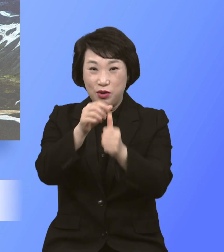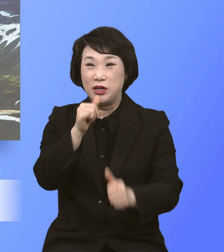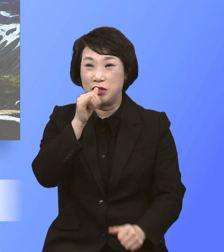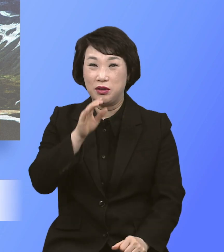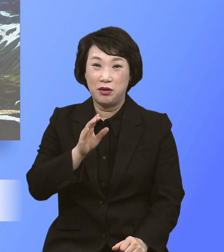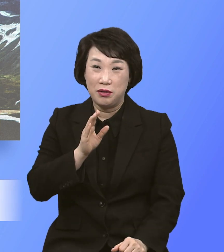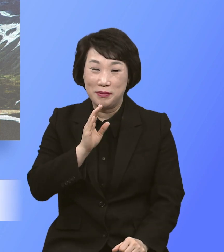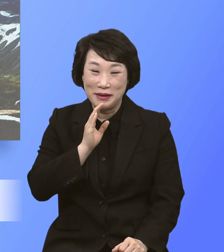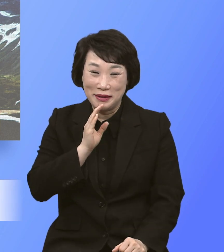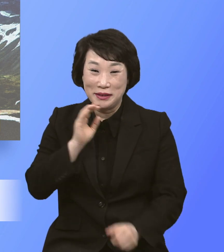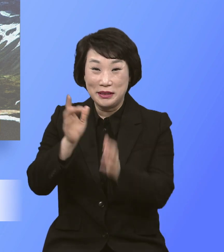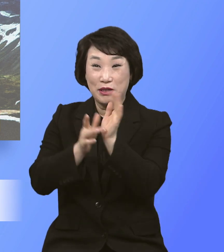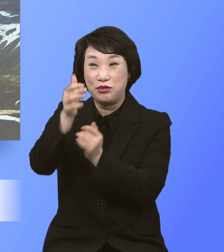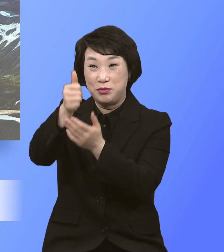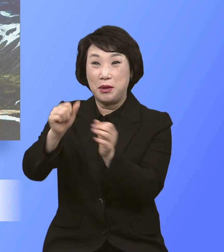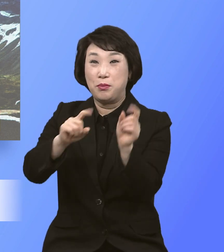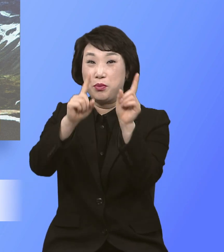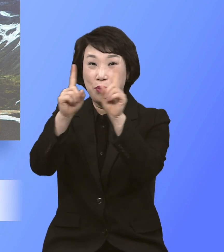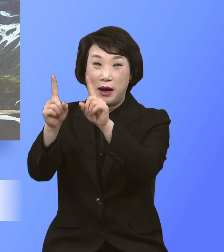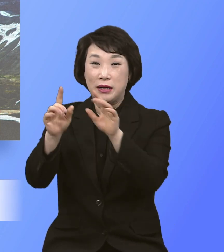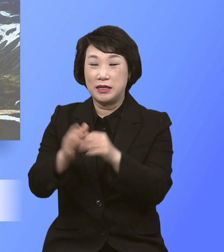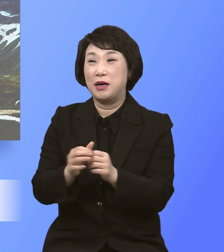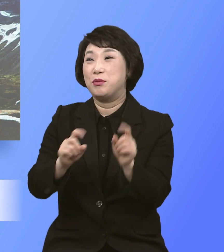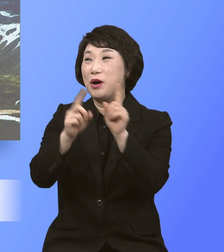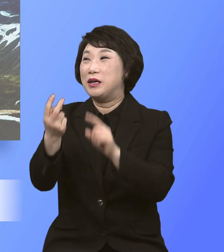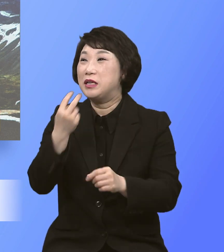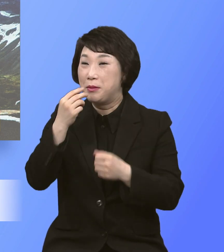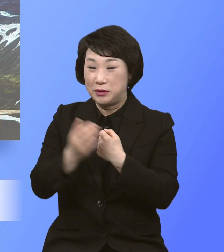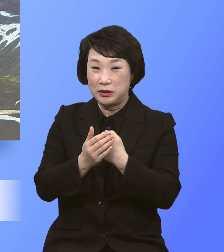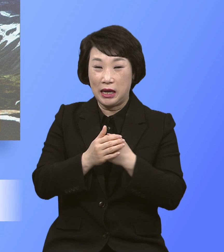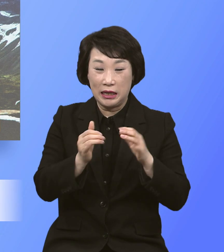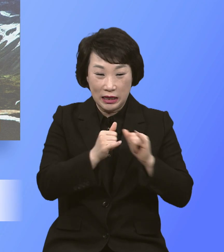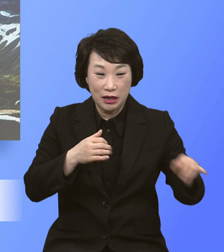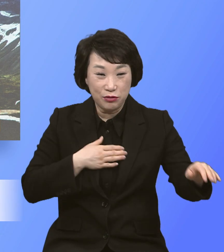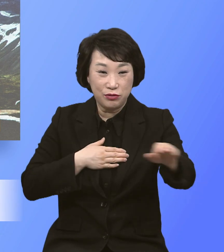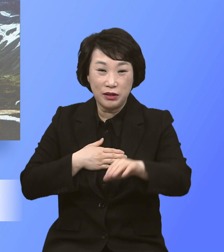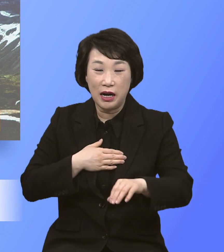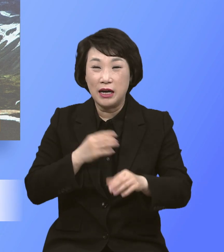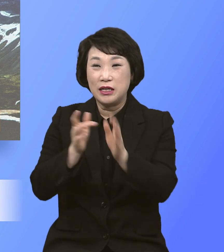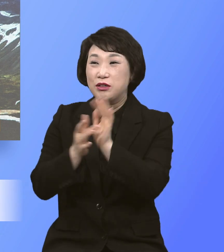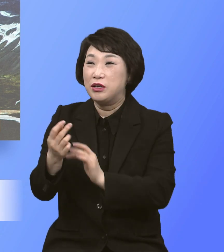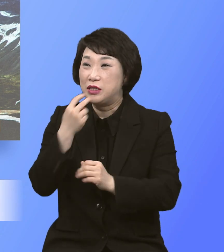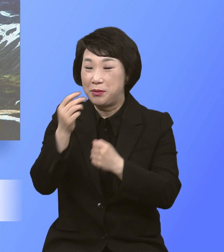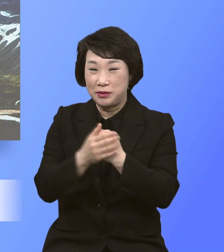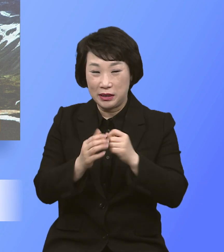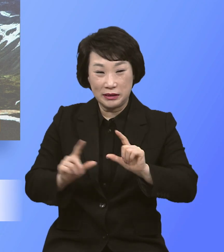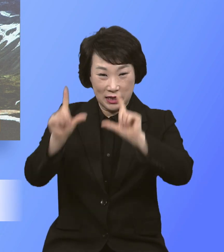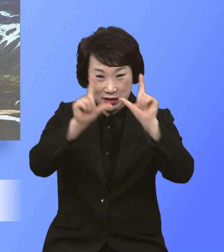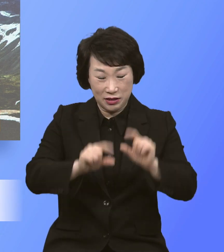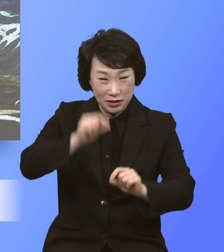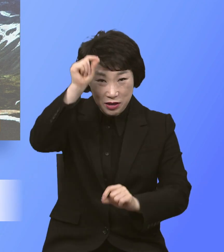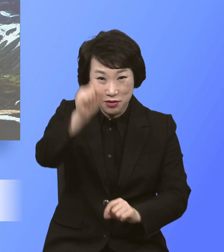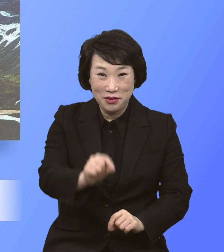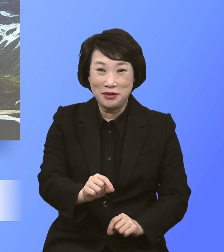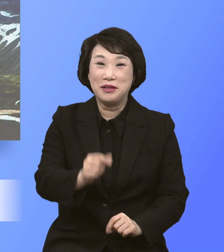그가 부활하심으로 부활의 생명으로 인류가 그 생명으로 영원히 살게